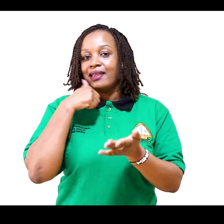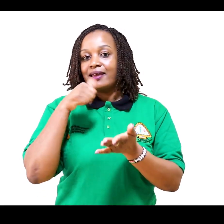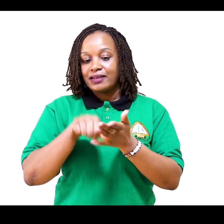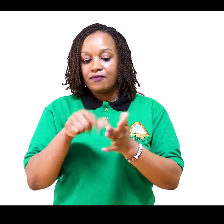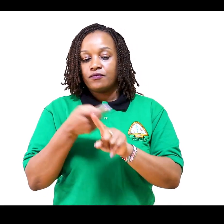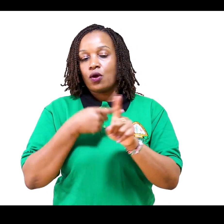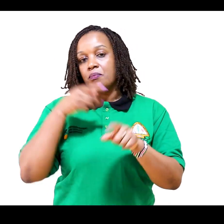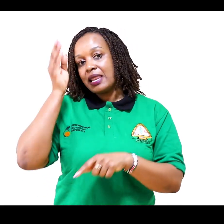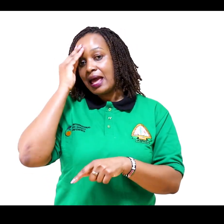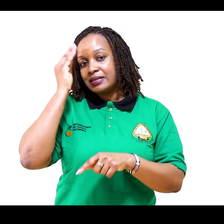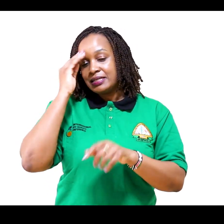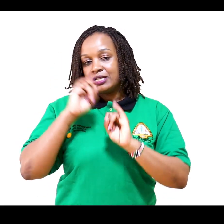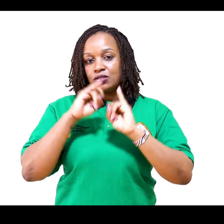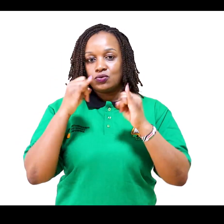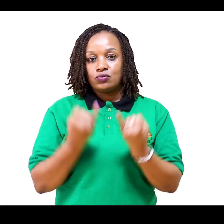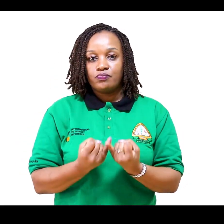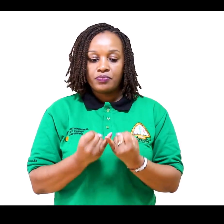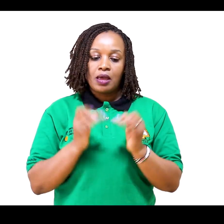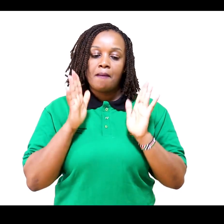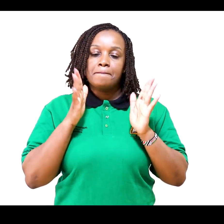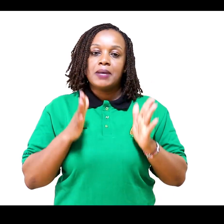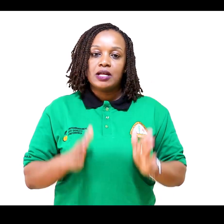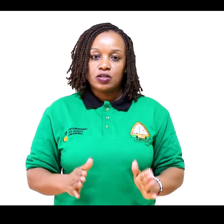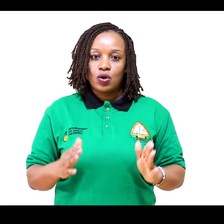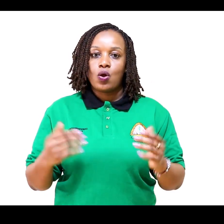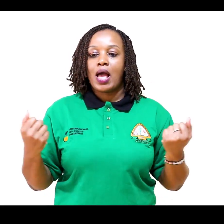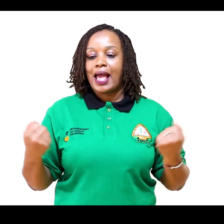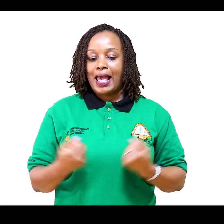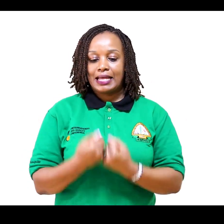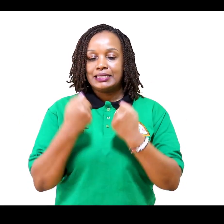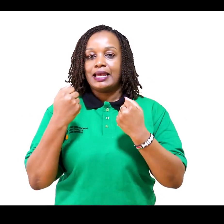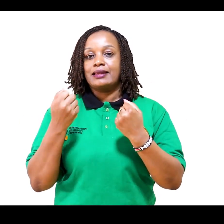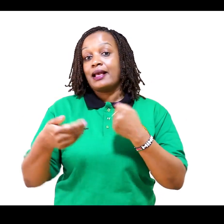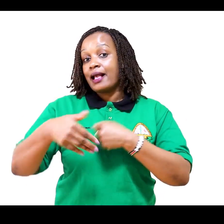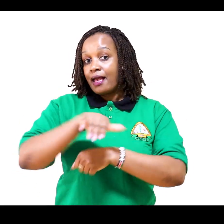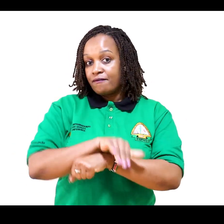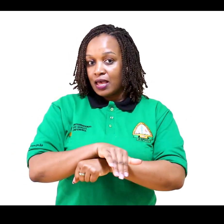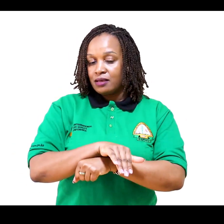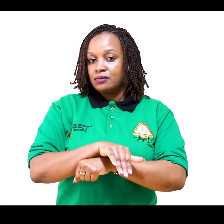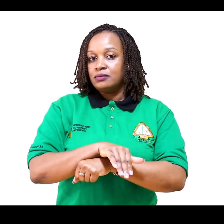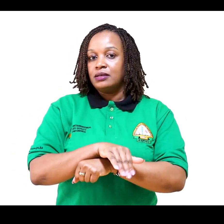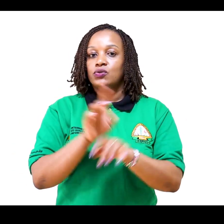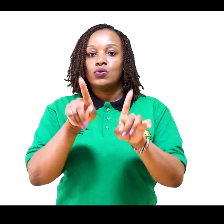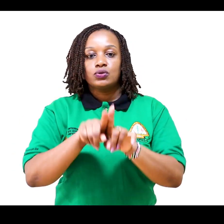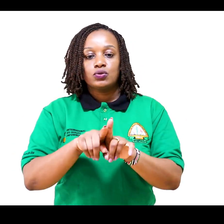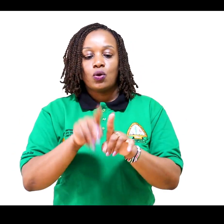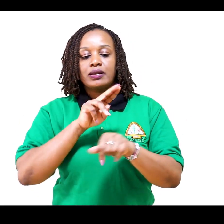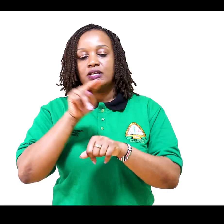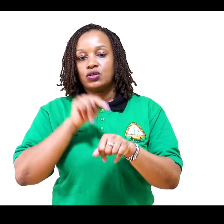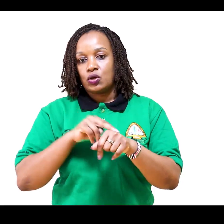kutoka kwa taasisi za elimu, kifuniko cha ajali ya kibinafsi na barua ya uteuzi ya mamlaka ya